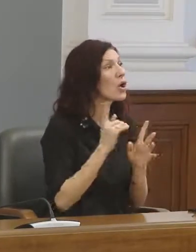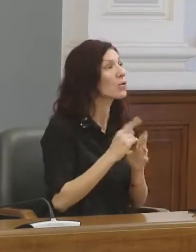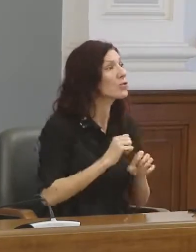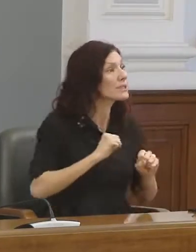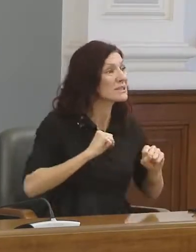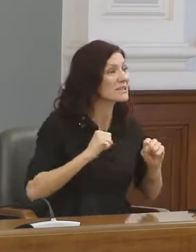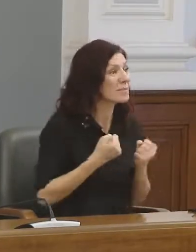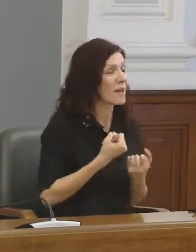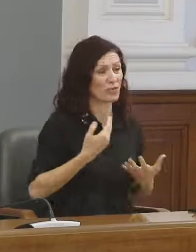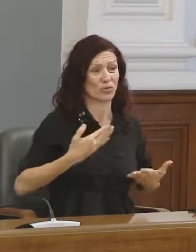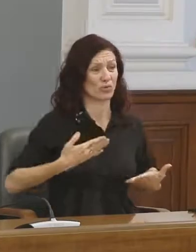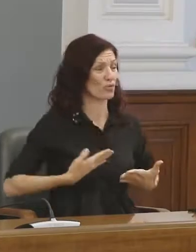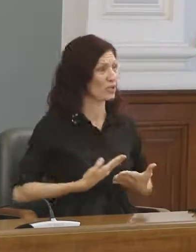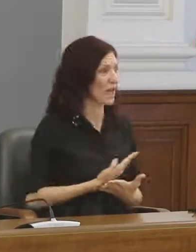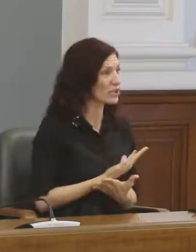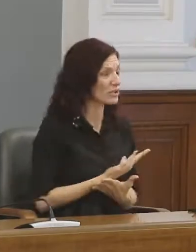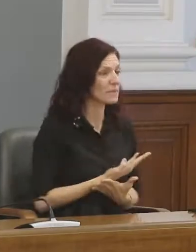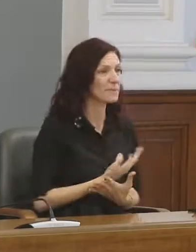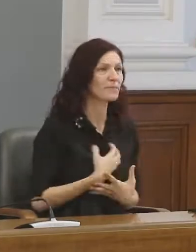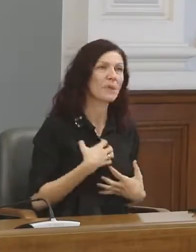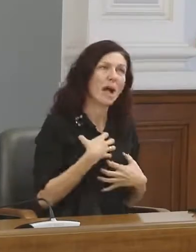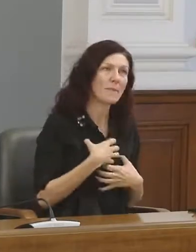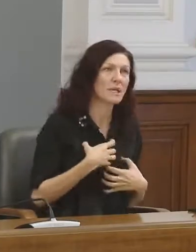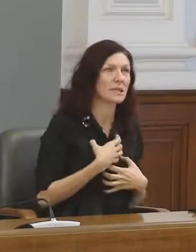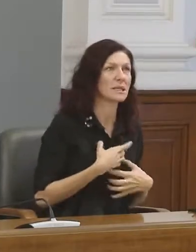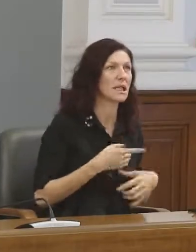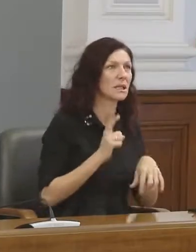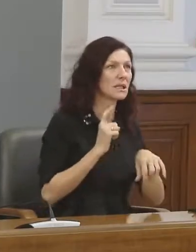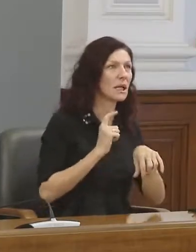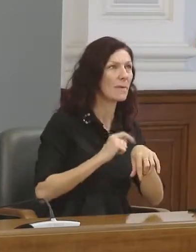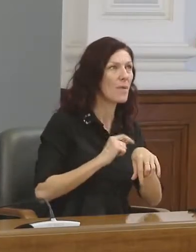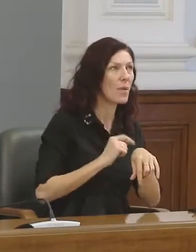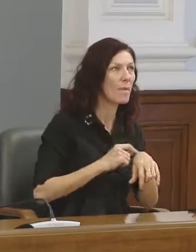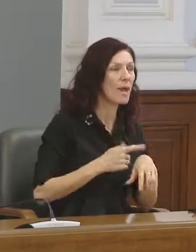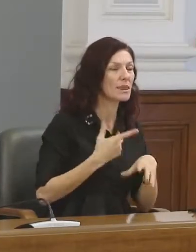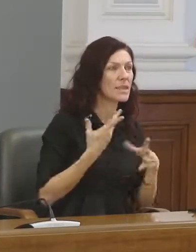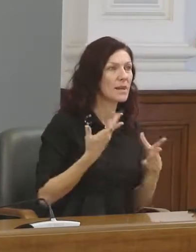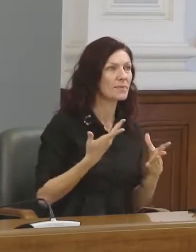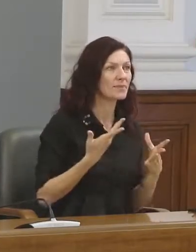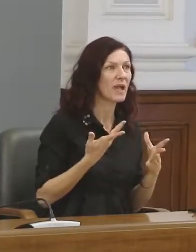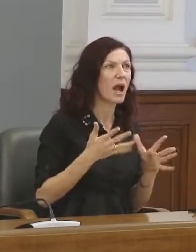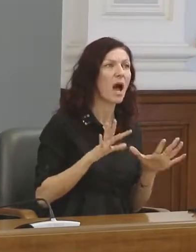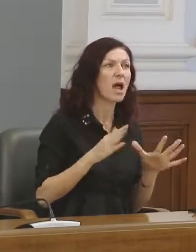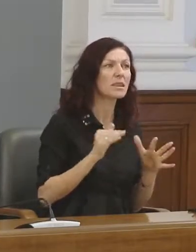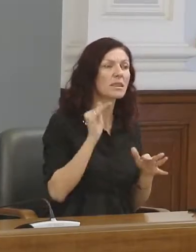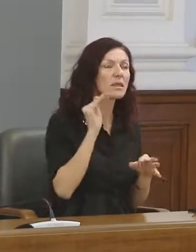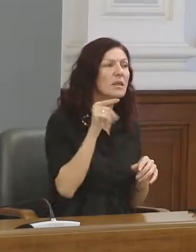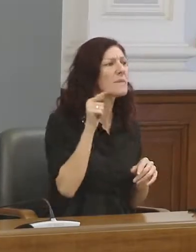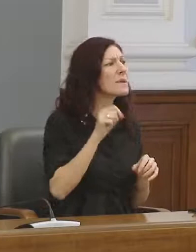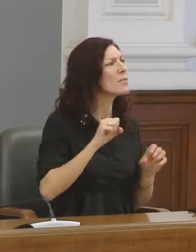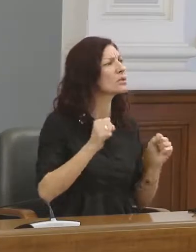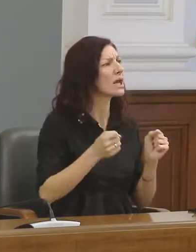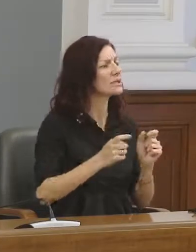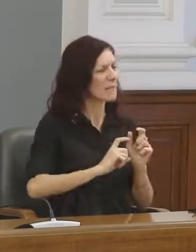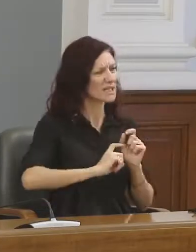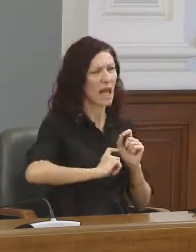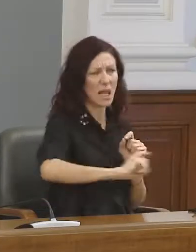се. Притесненията ни в момента са да не би по тая бърза линия